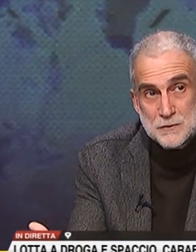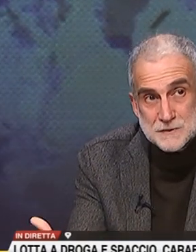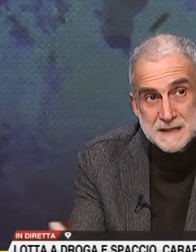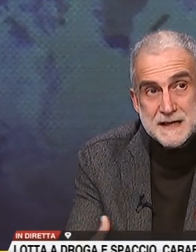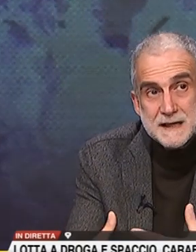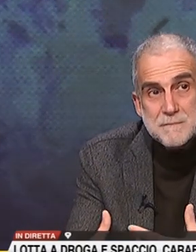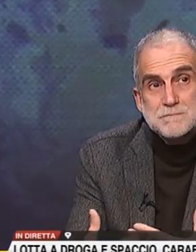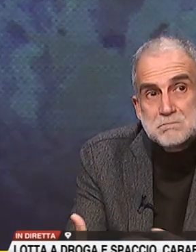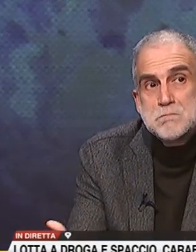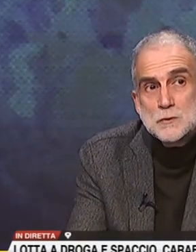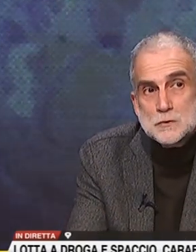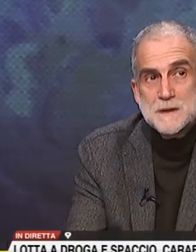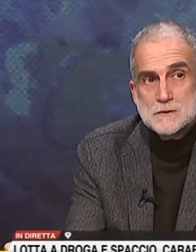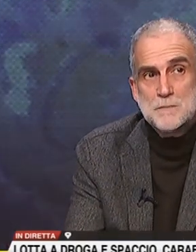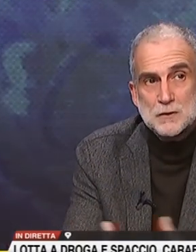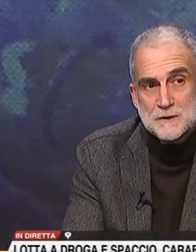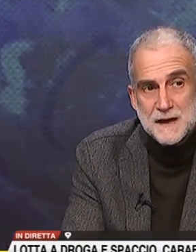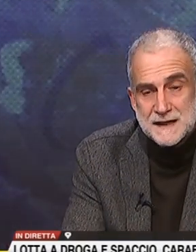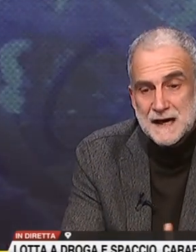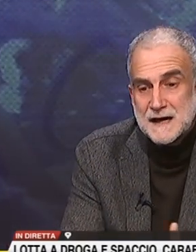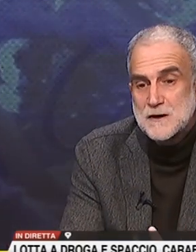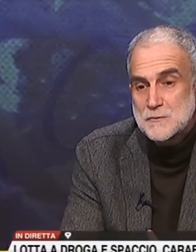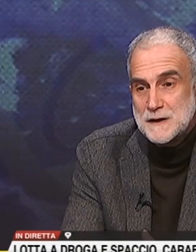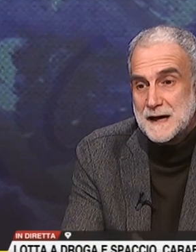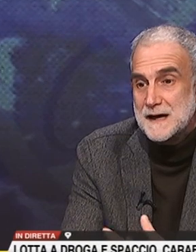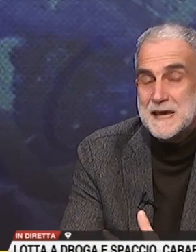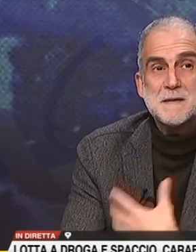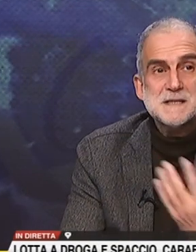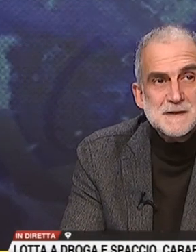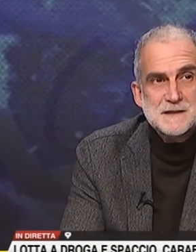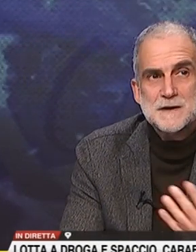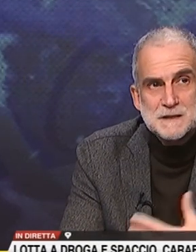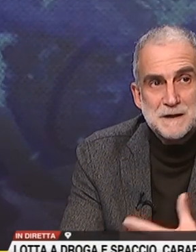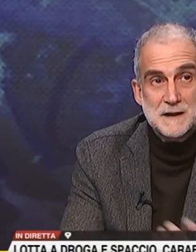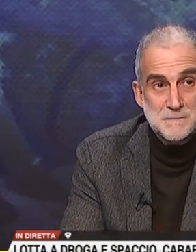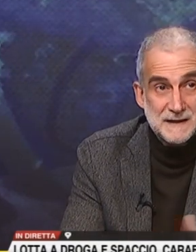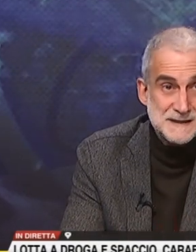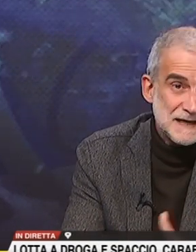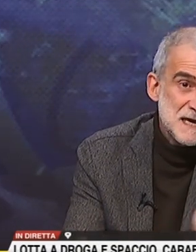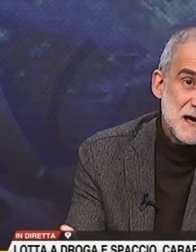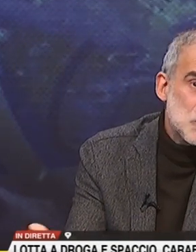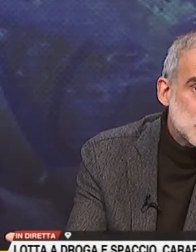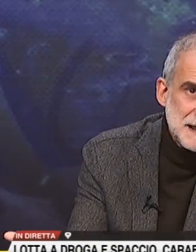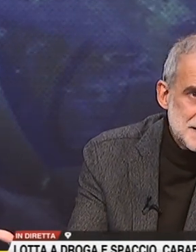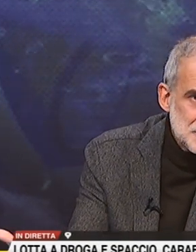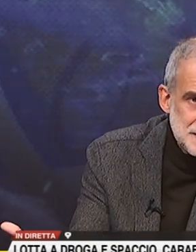dei percorsi che molto spesso portano anche a una emancipazione rispetto alla dipendenza. Oltre ai servizi,